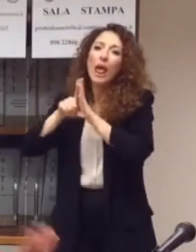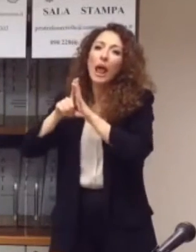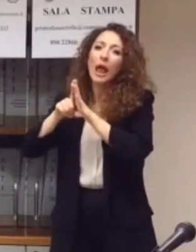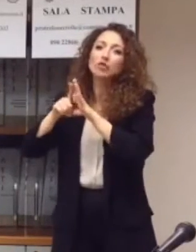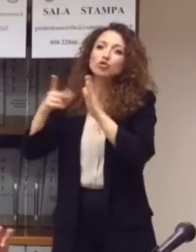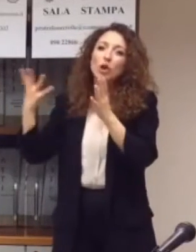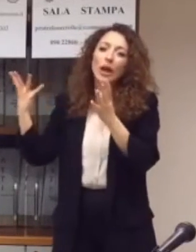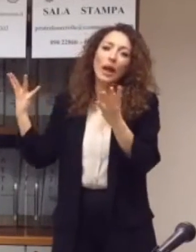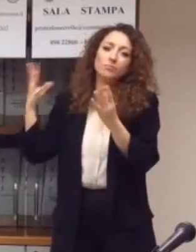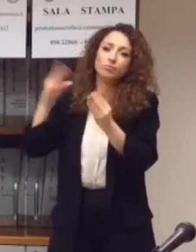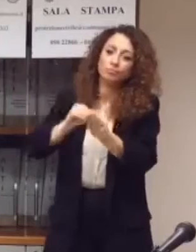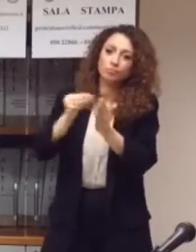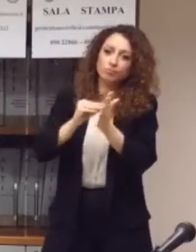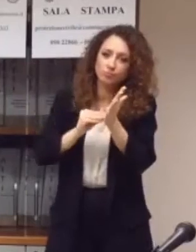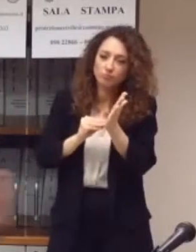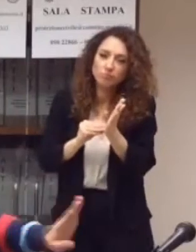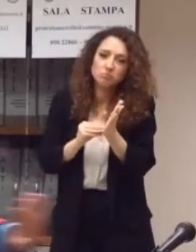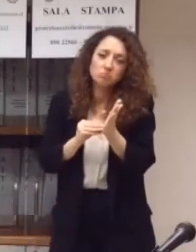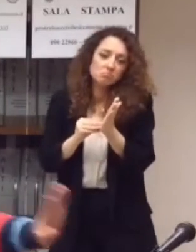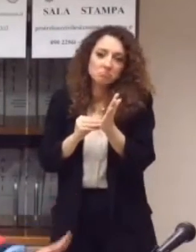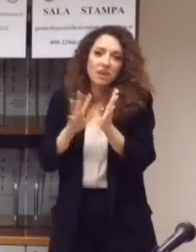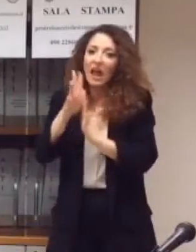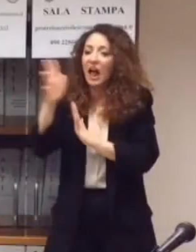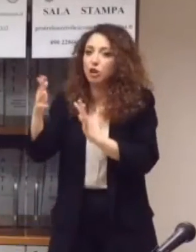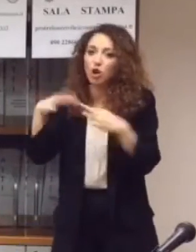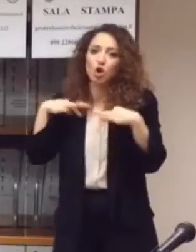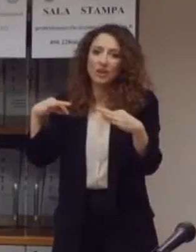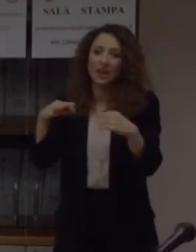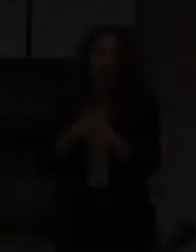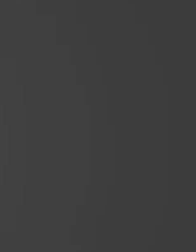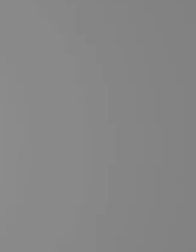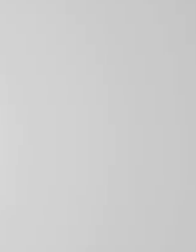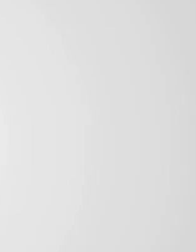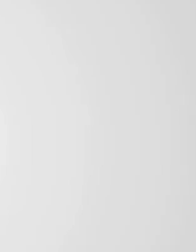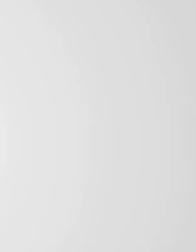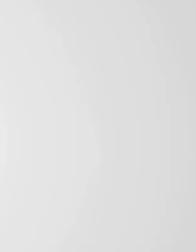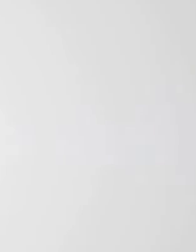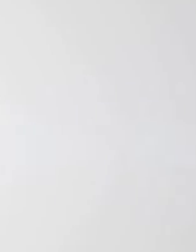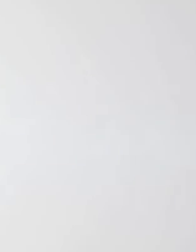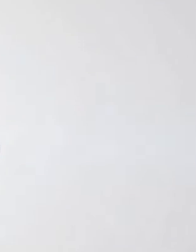pesca e sono a posto. Il resto non fa niente quello che succede fuori da palazzi dorati.